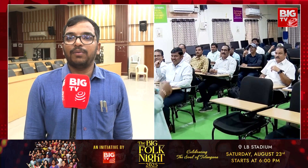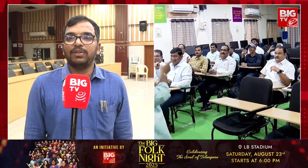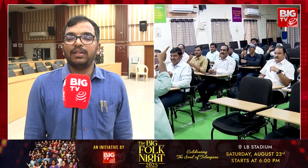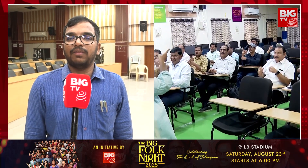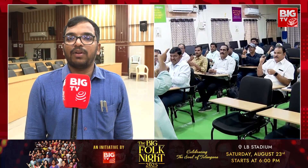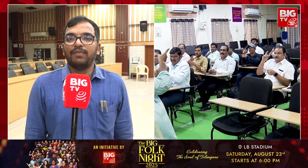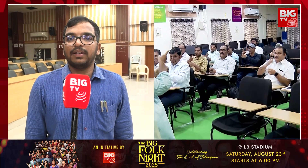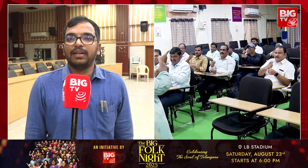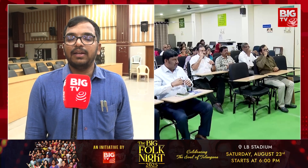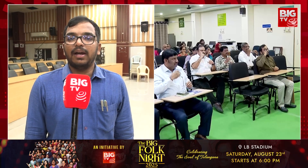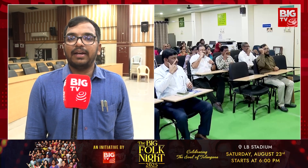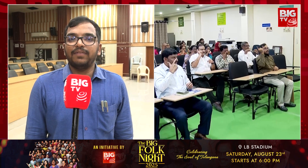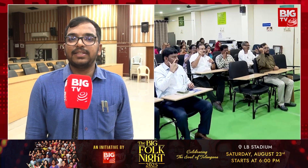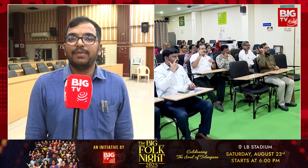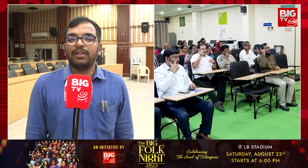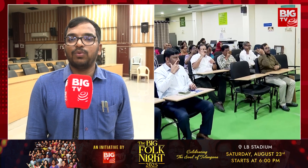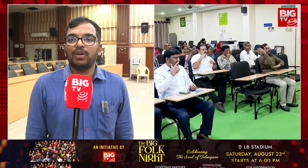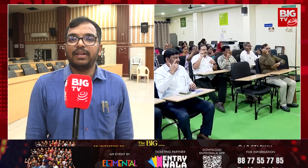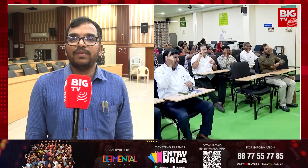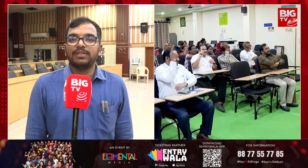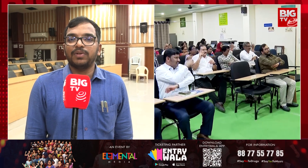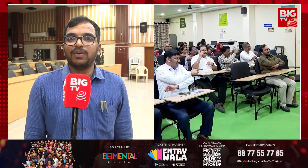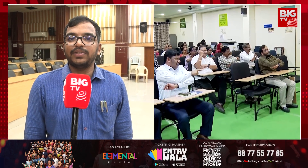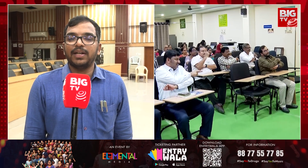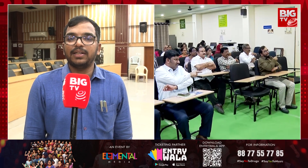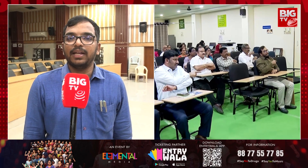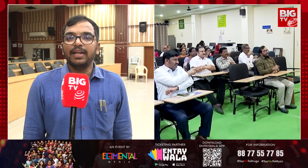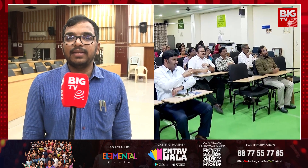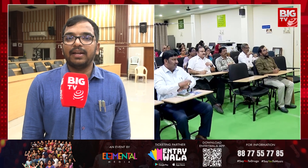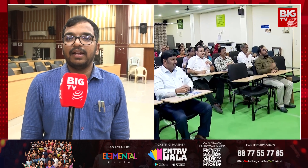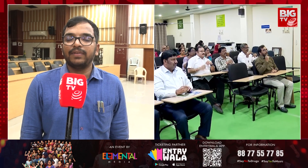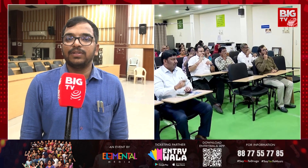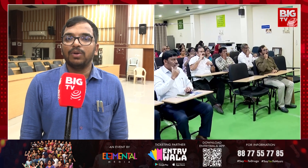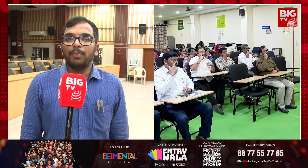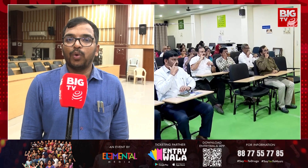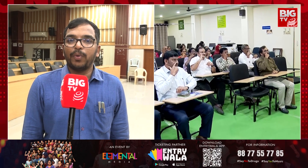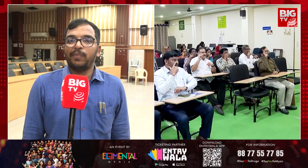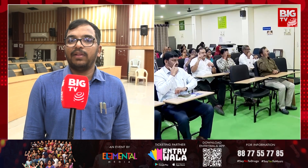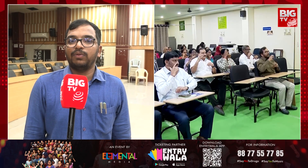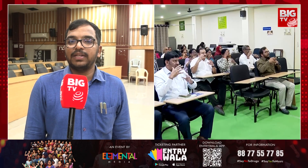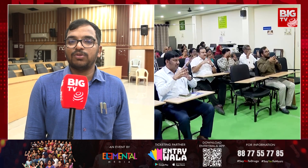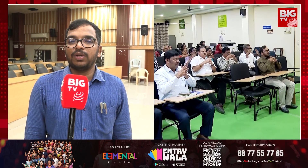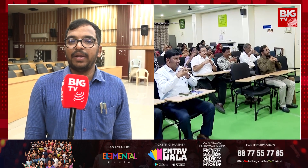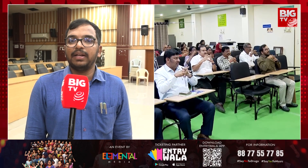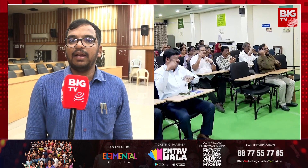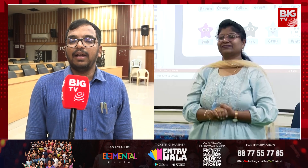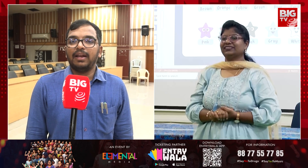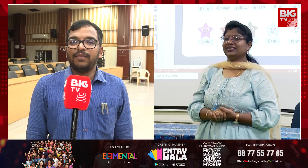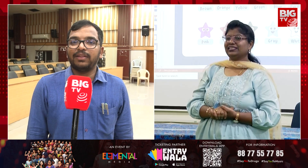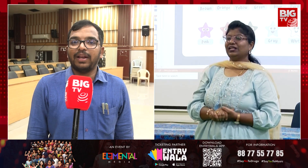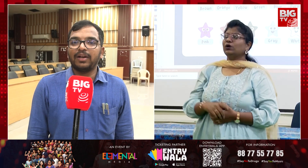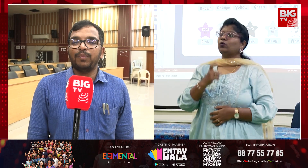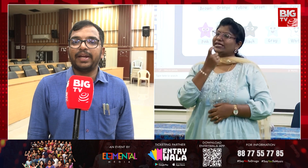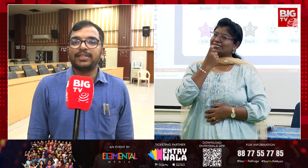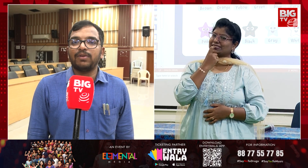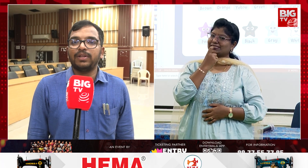మనకు అర్థమవుద్ది. దాని ద్వారా వాళ్ళకి ఆ గ్రీవియన్స్ ఏదైతే ఉందో ఆ గ్రీవియన్స్ని మనం సాల్వ్ చేయడానికి ఈ సైన్ లాంగ్వేజ్ మనకు ఉపయోగపడదనే ఉద్దేశంతో మెయిన్గా, అలాగే